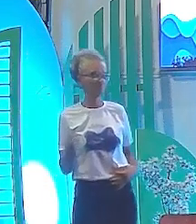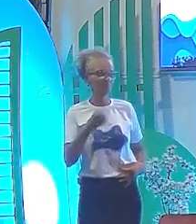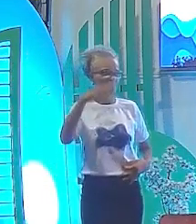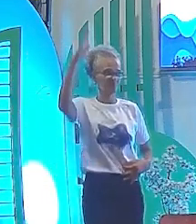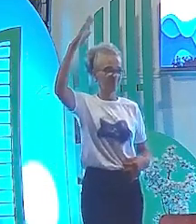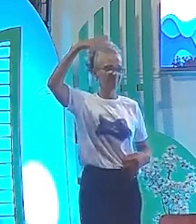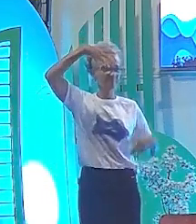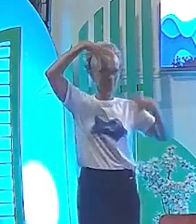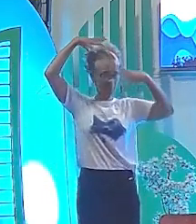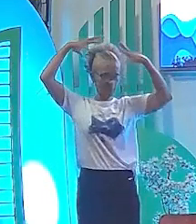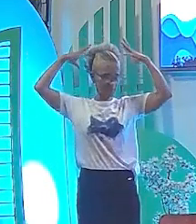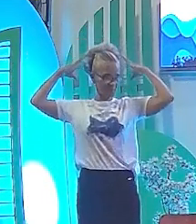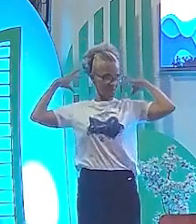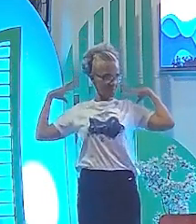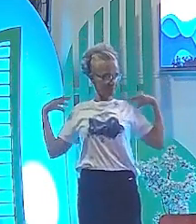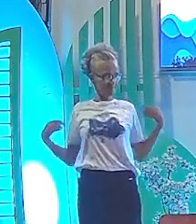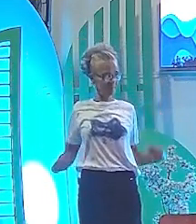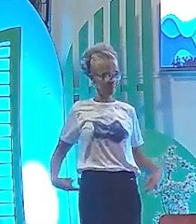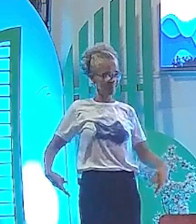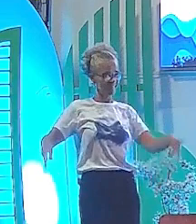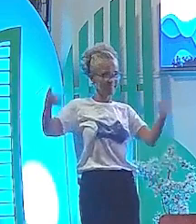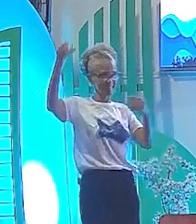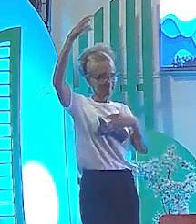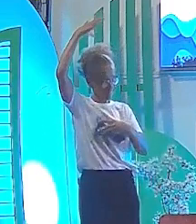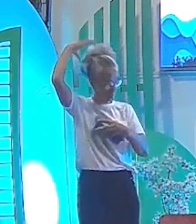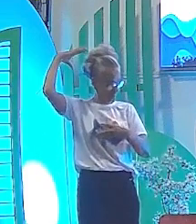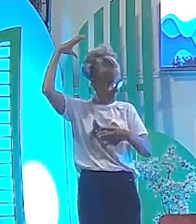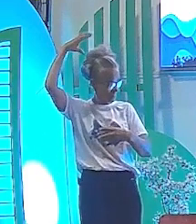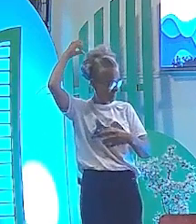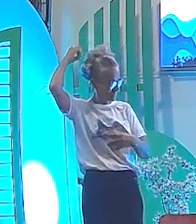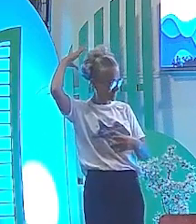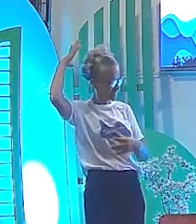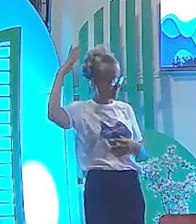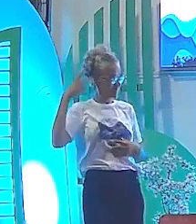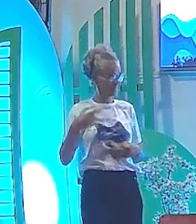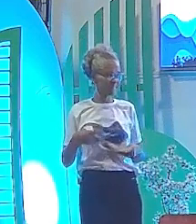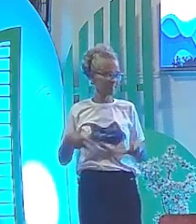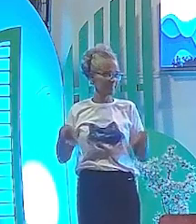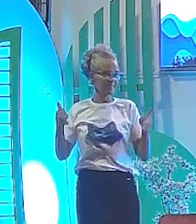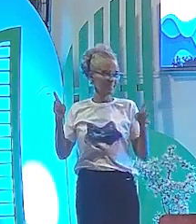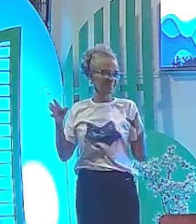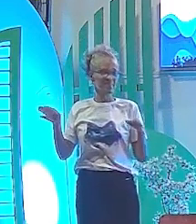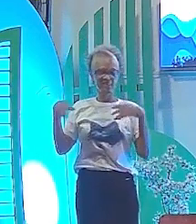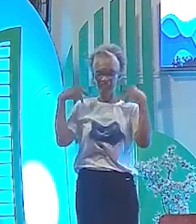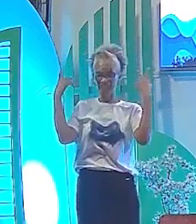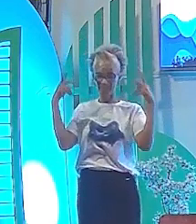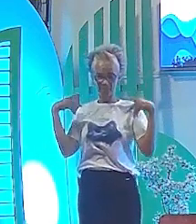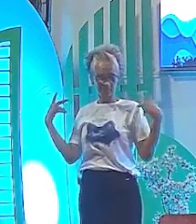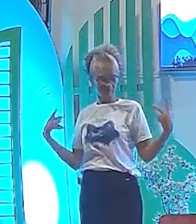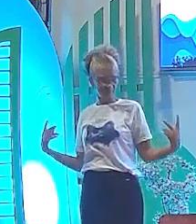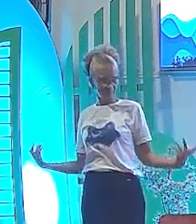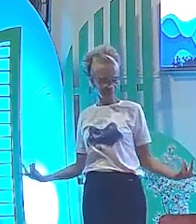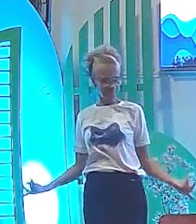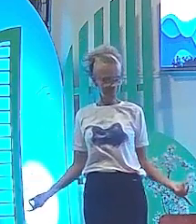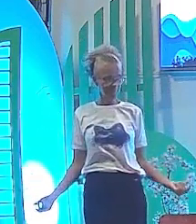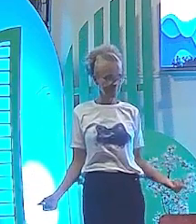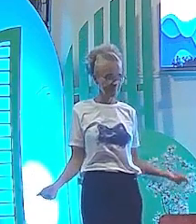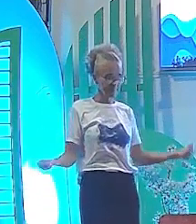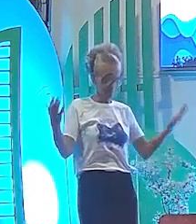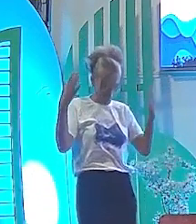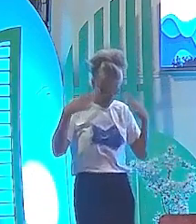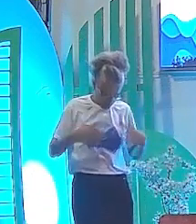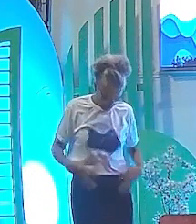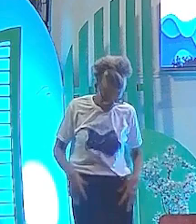castanhos, ando sempre de coque, então não sei se são ondulados. Estou vestindo